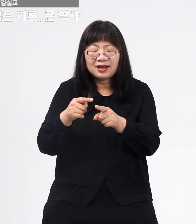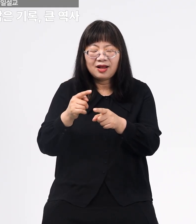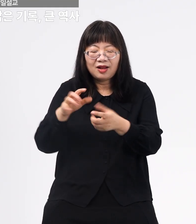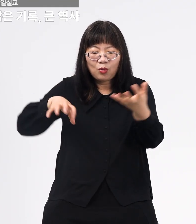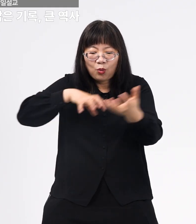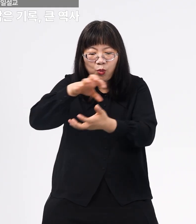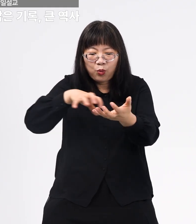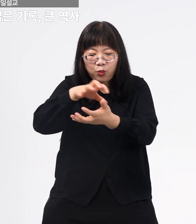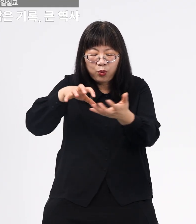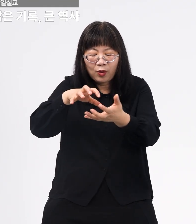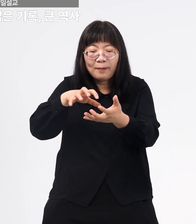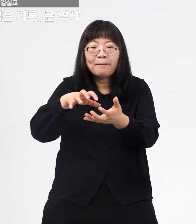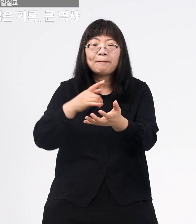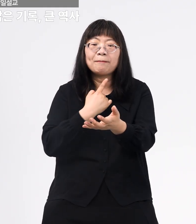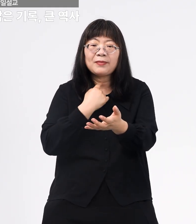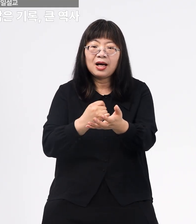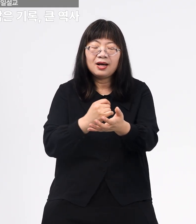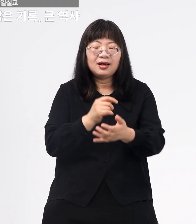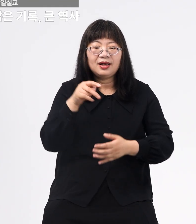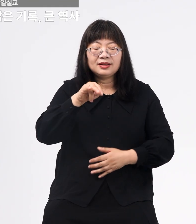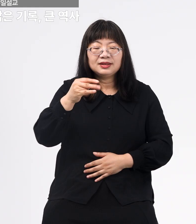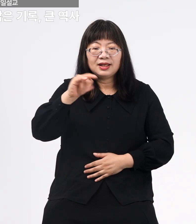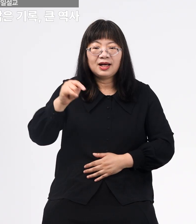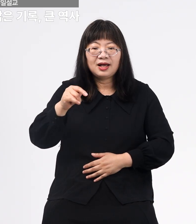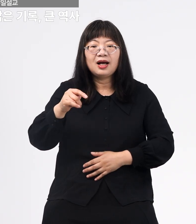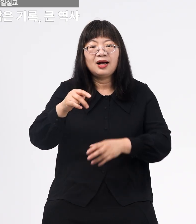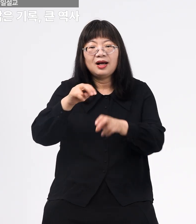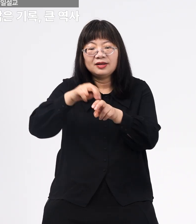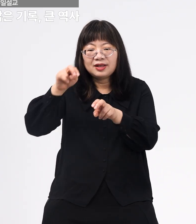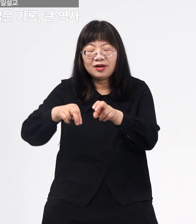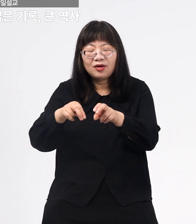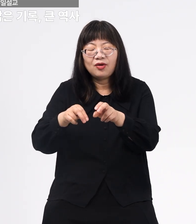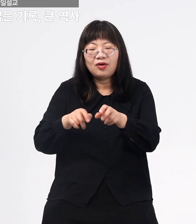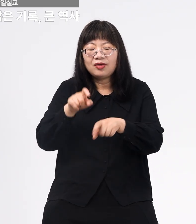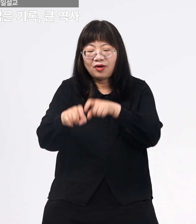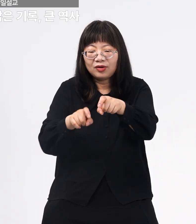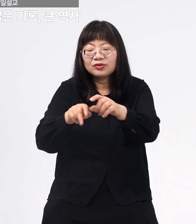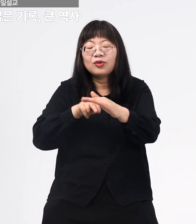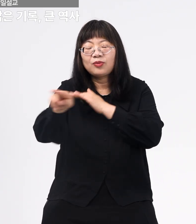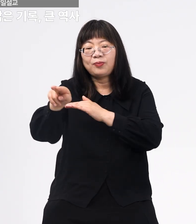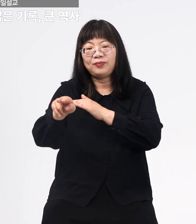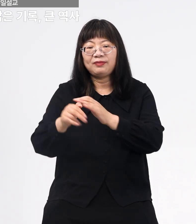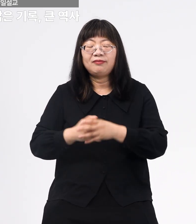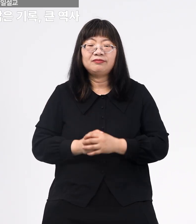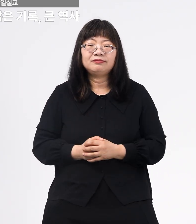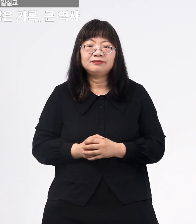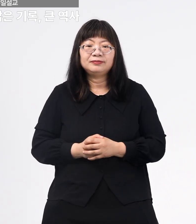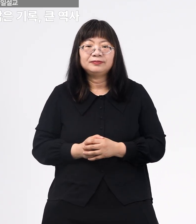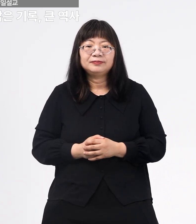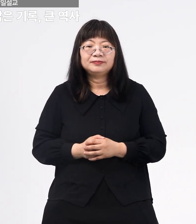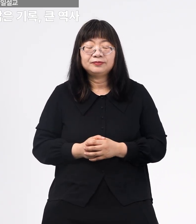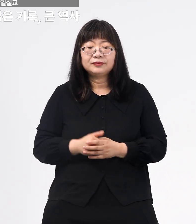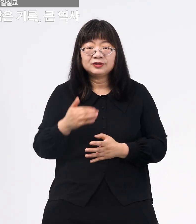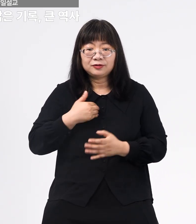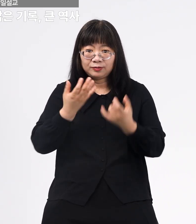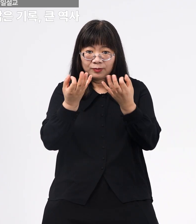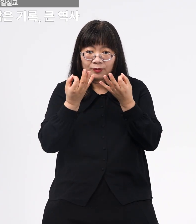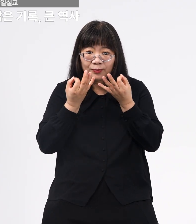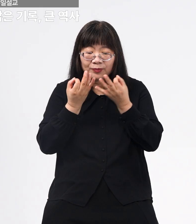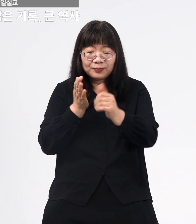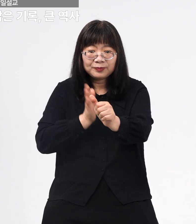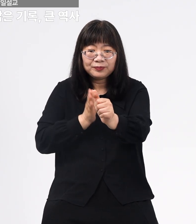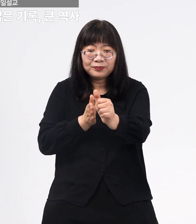빠지게 하시매 시스라가 병거에서 내려 걸어서 도망한지라. 잠깐 줄을 보실까요?